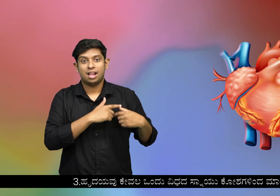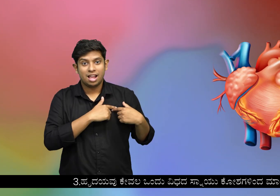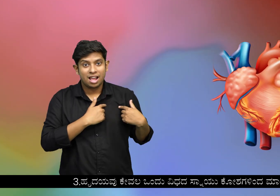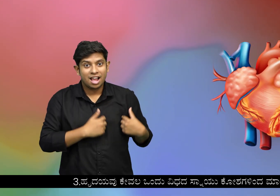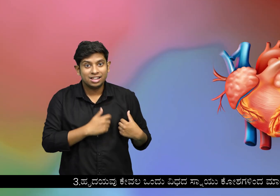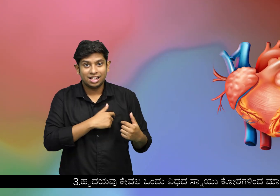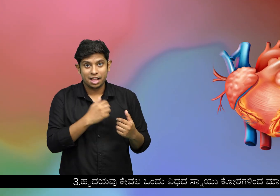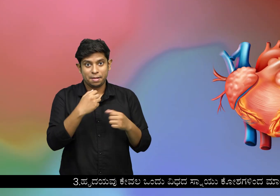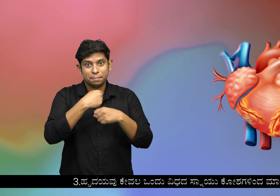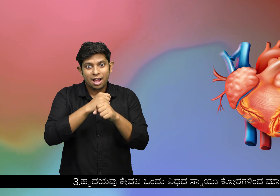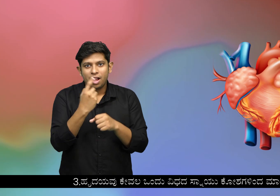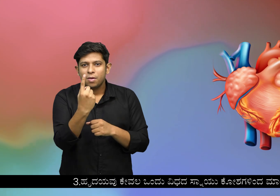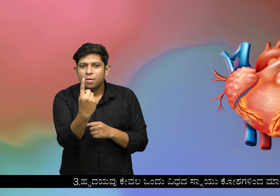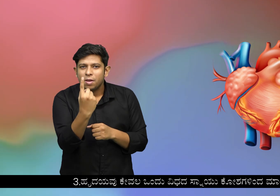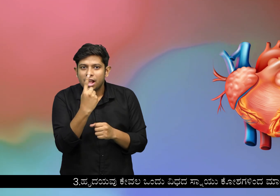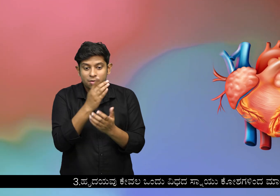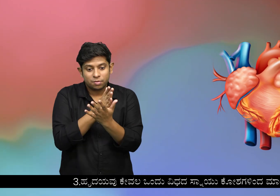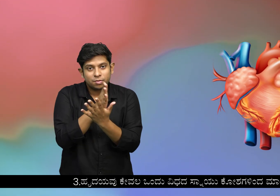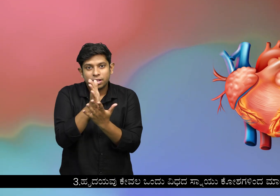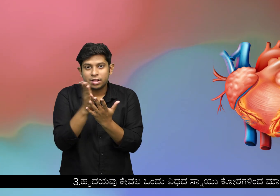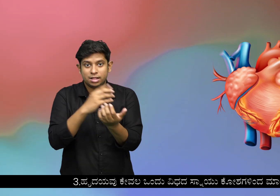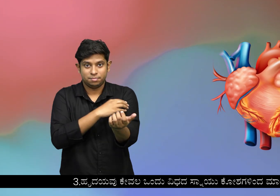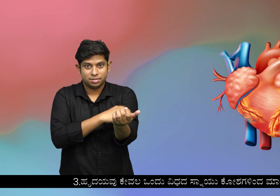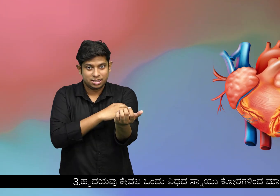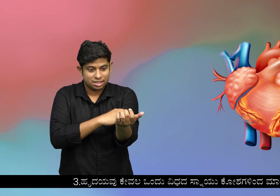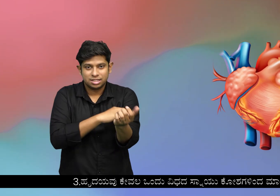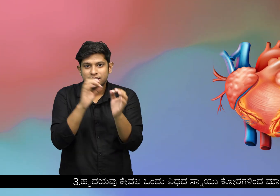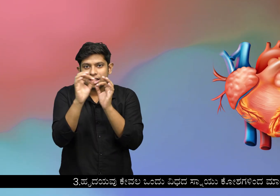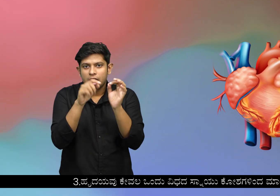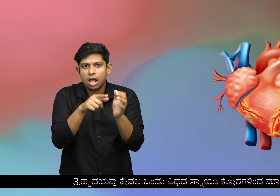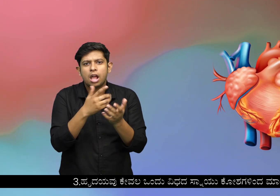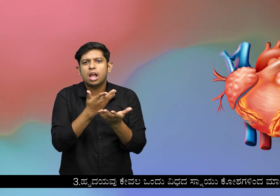ಹೃದಯವು ಕೇವಲ ಒಂದು ವಿಧದ ಸ್ನಾಯು ಕೋಶಗಳಿಂದ ಮಾಡಲ್ಪಟ್ಟಿದೆ